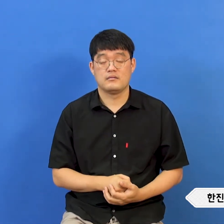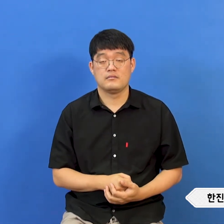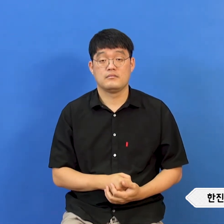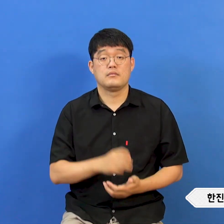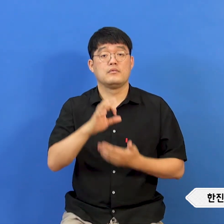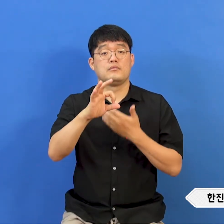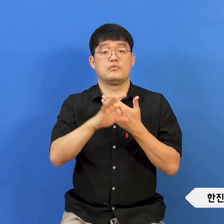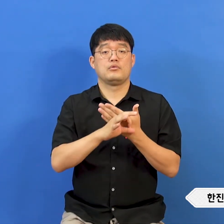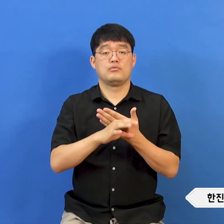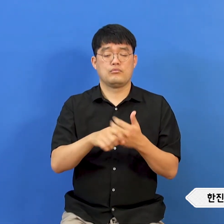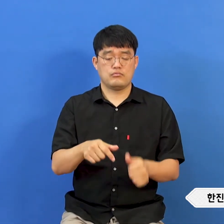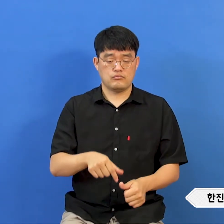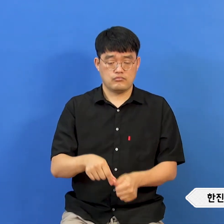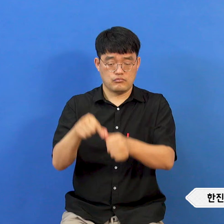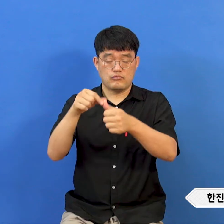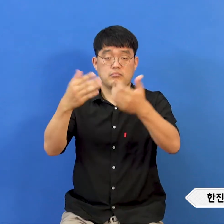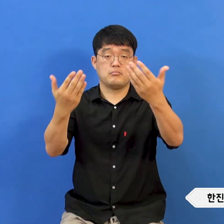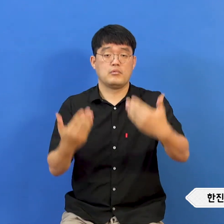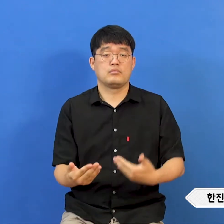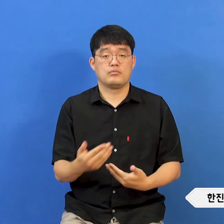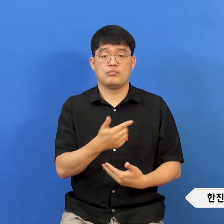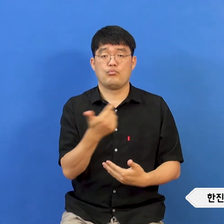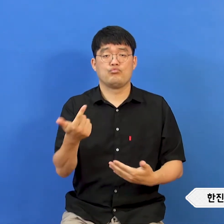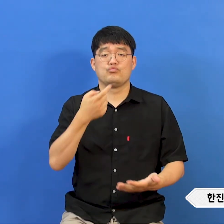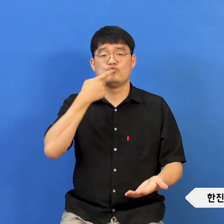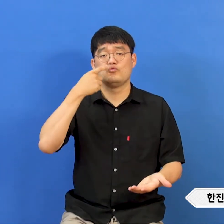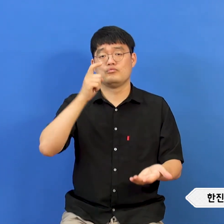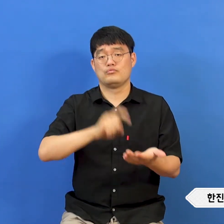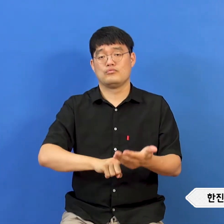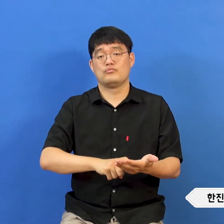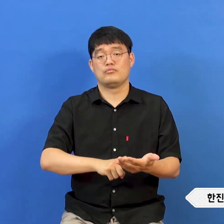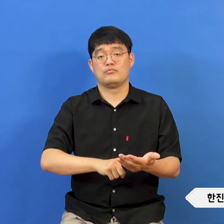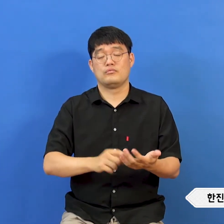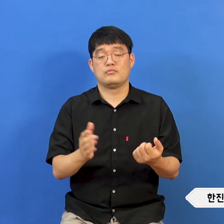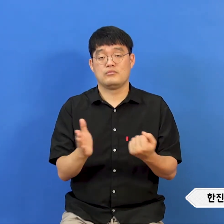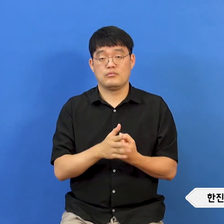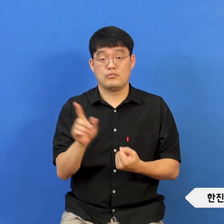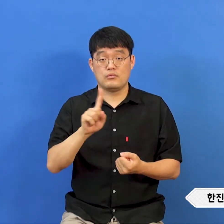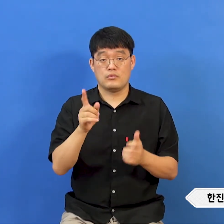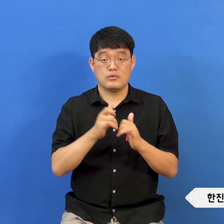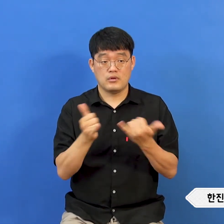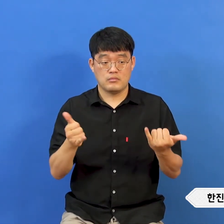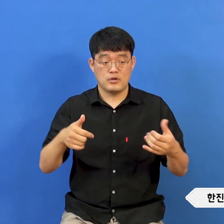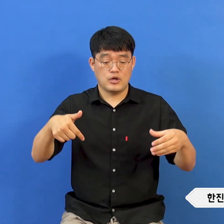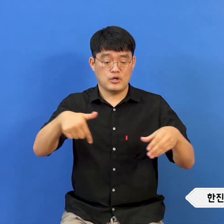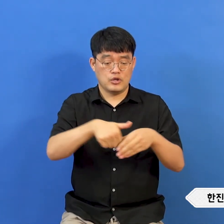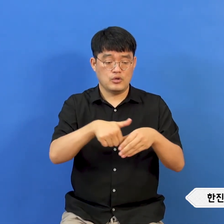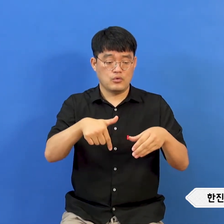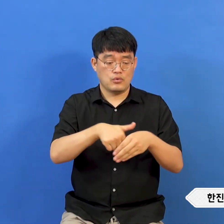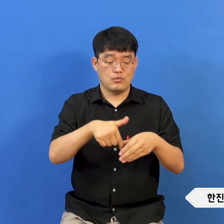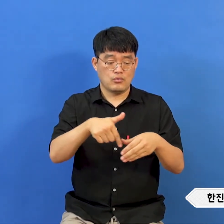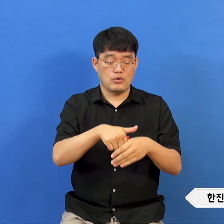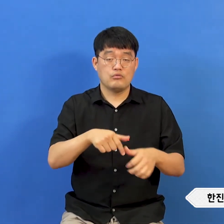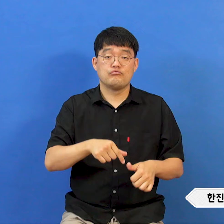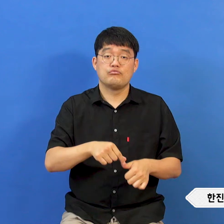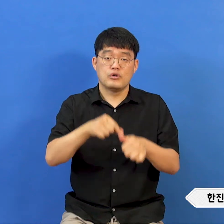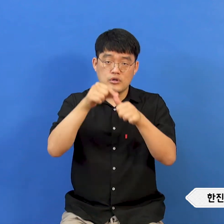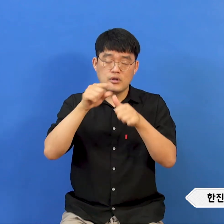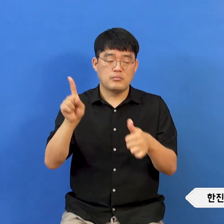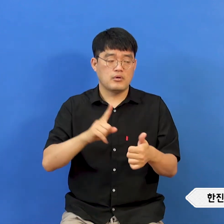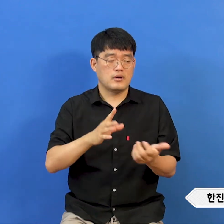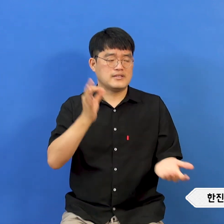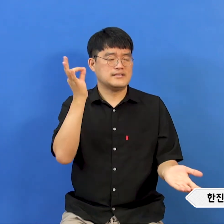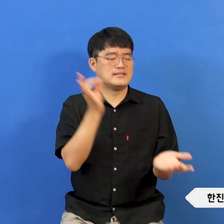그러면 구원받는 것이 너무 쉽지 않습니까? 그래서 어떤 사람들은 기독교의 구원은 싸구려 구원이다,